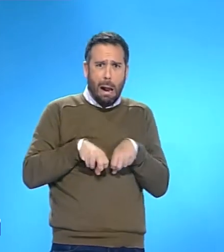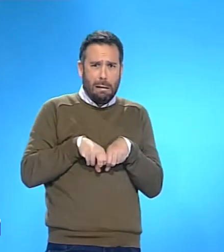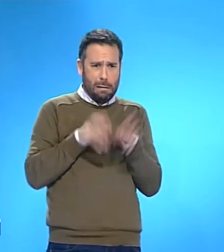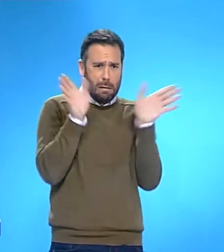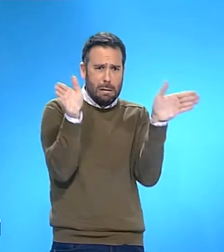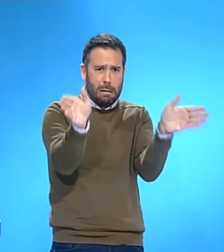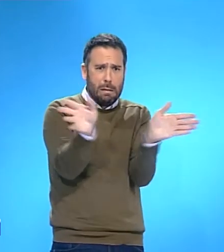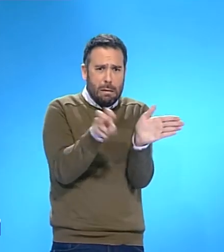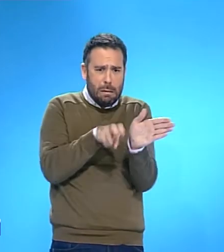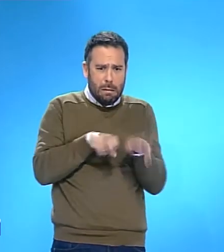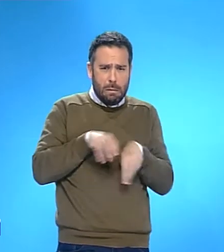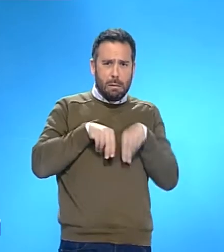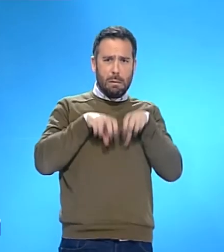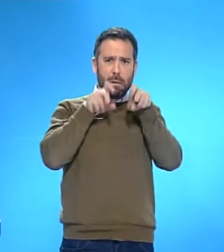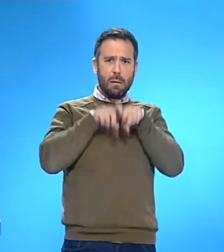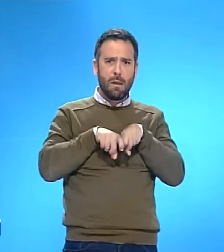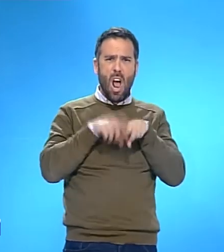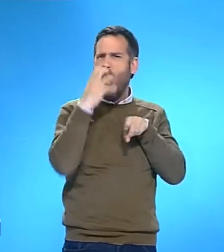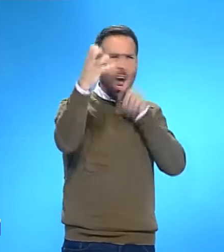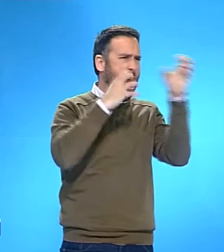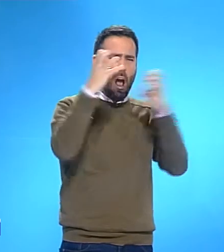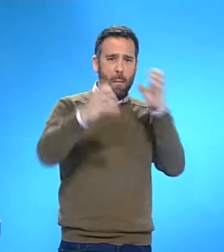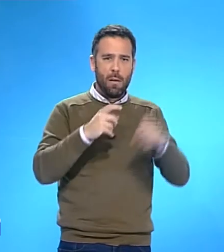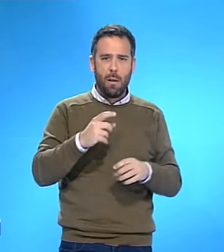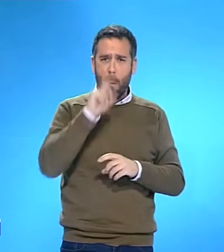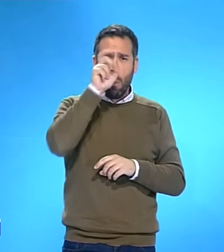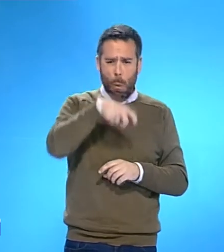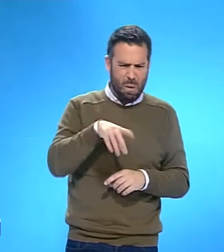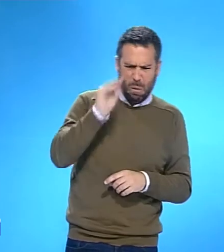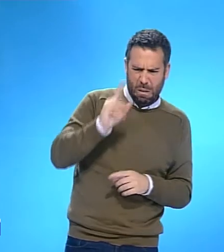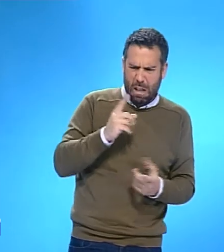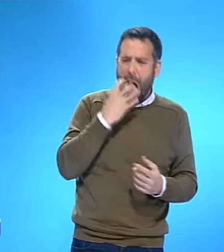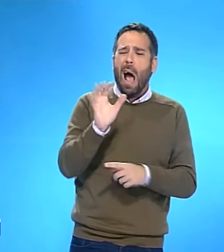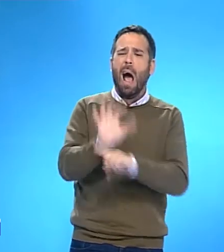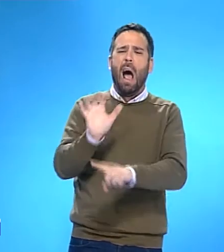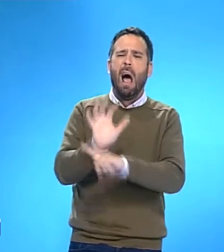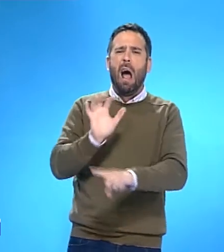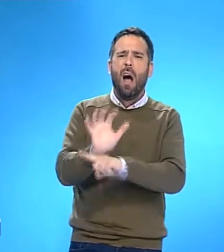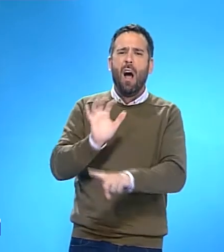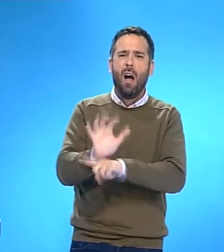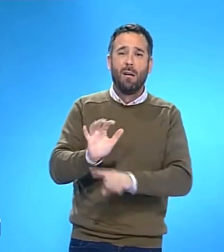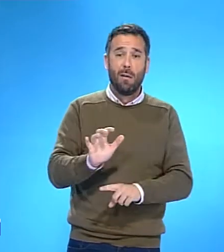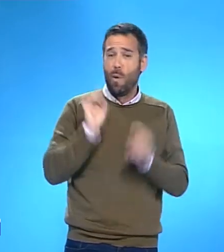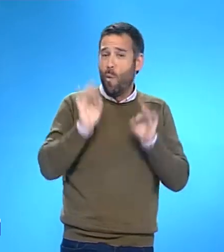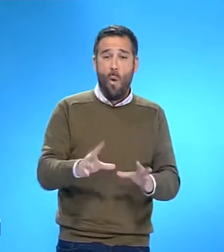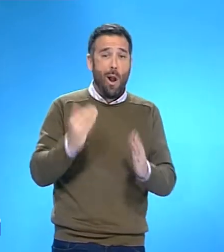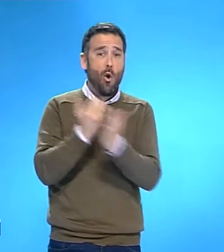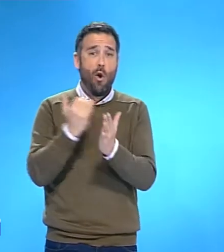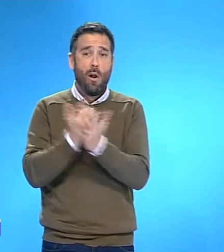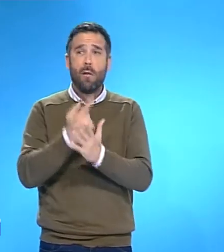Álvaro se fue al último rincón. Estaba muy confundido y gritaba palabras a la bruja, pero ésta se reía y no le entendía. Eso le